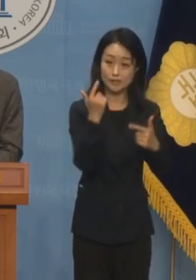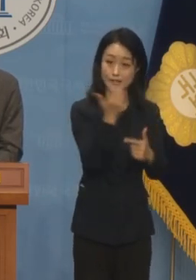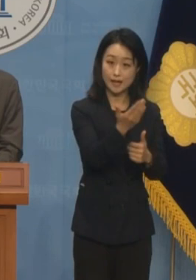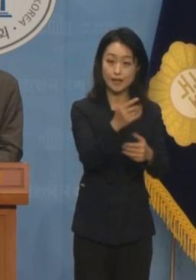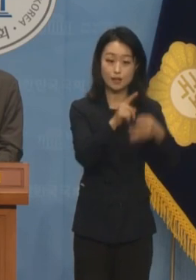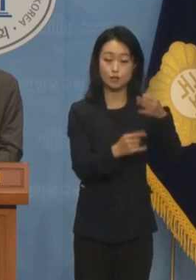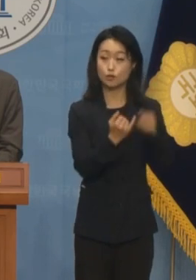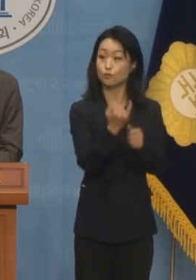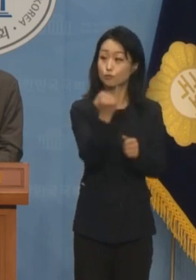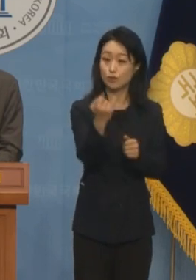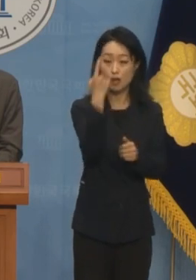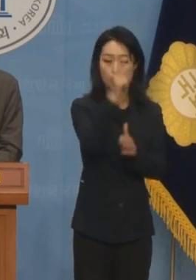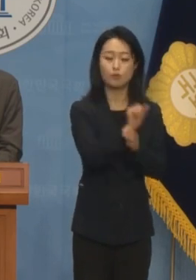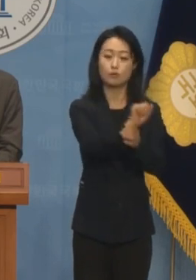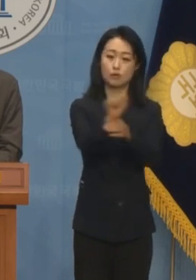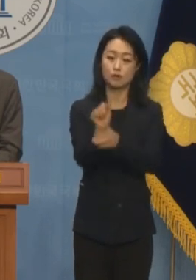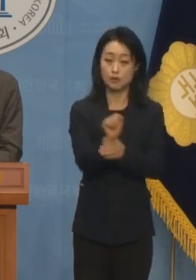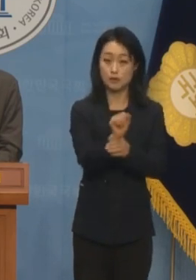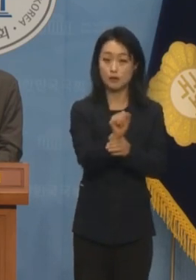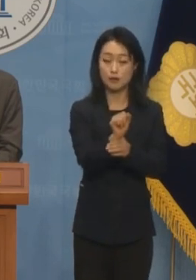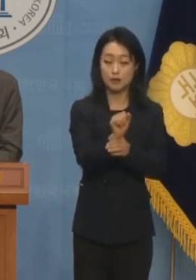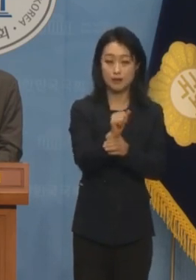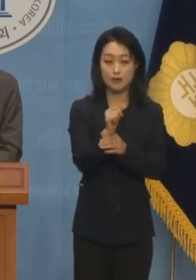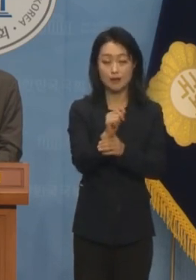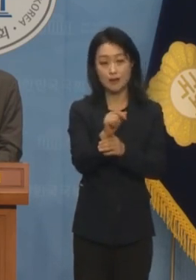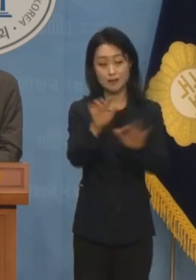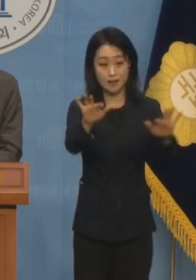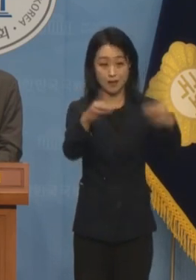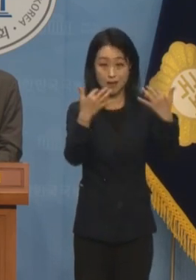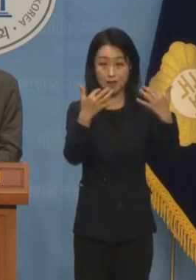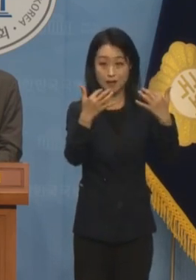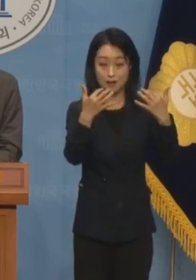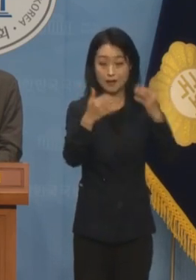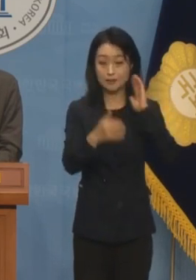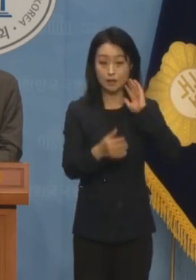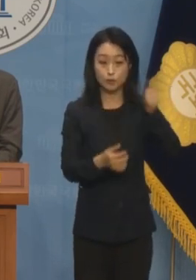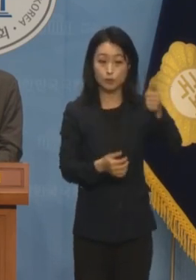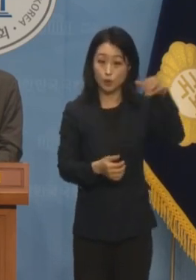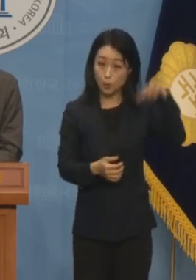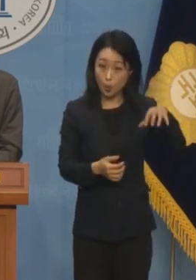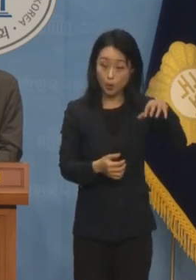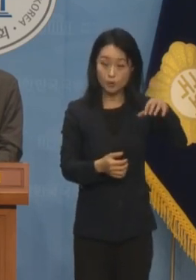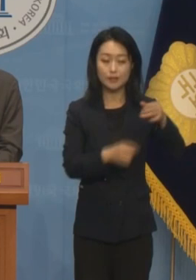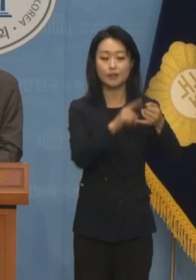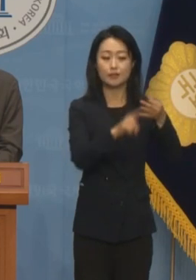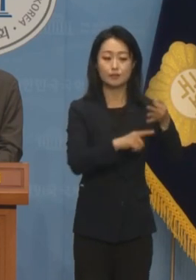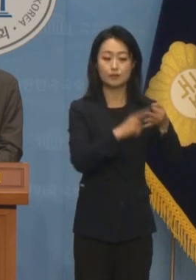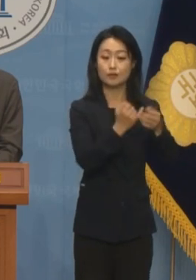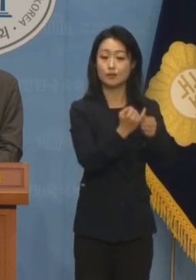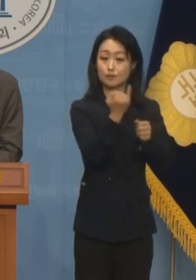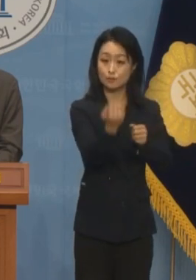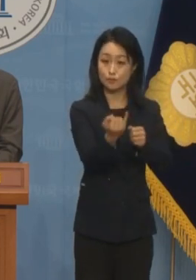행보가 연일 화제입니다. 이 와중에 대통령실은 별칭 김건희법으로 불리는